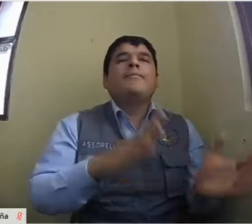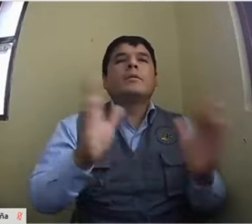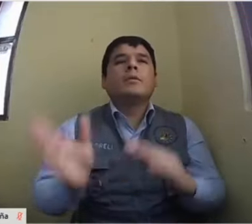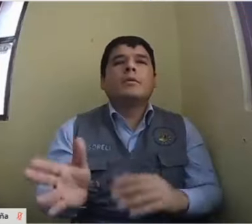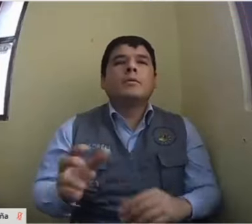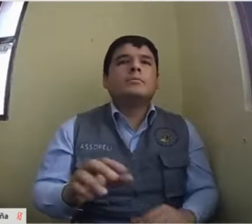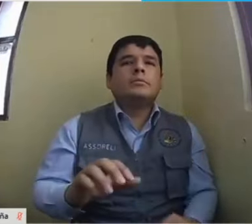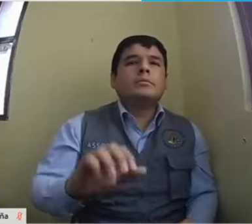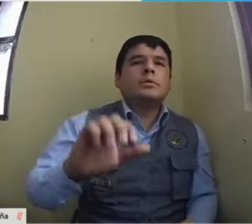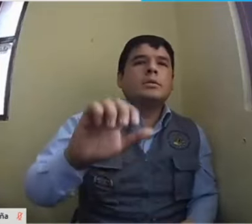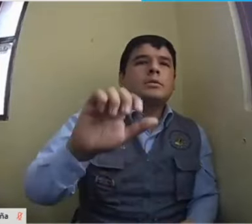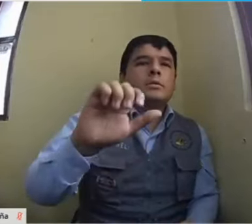nombre.